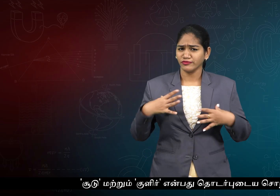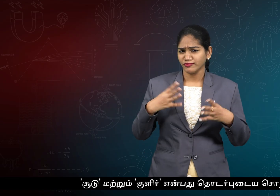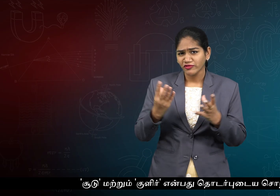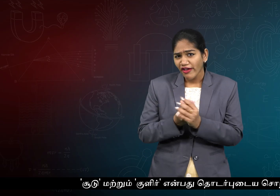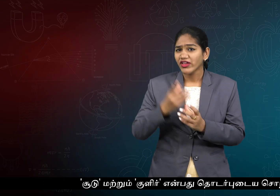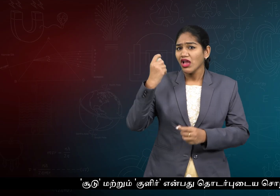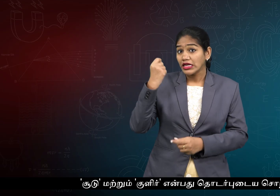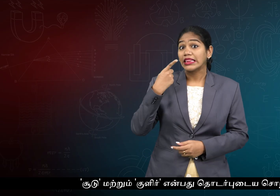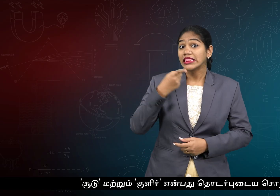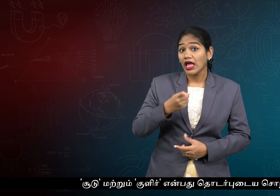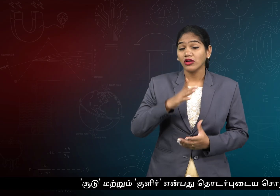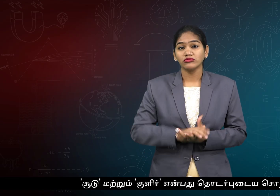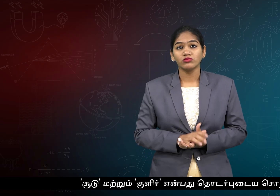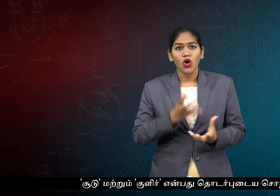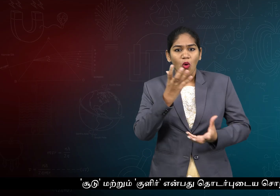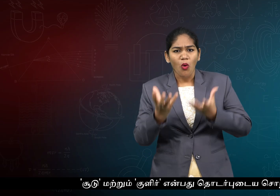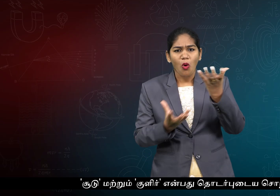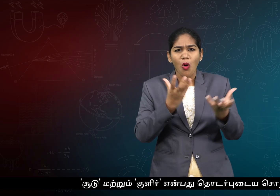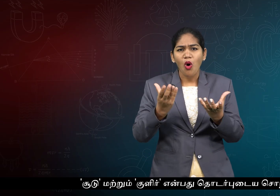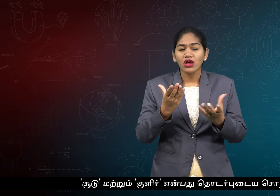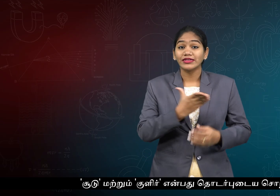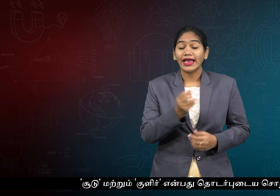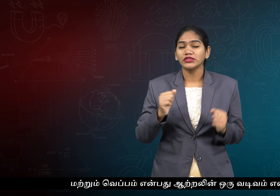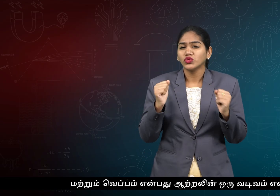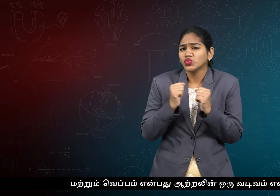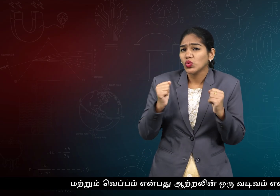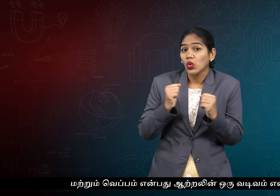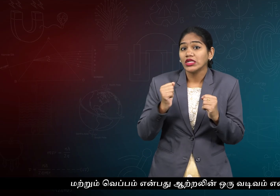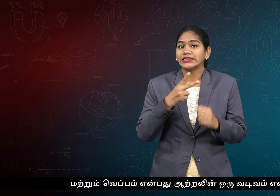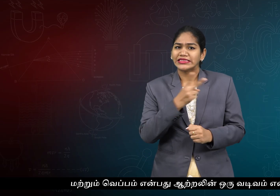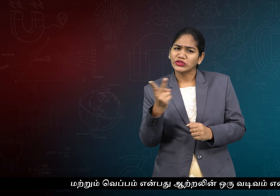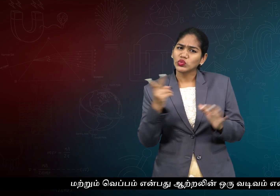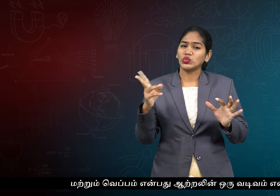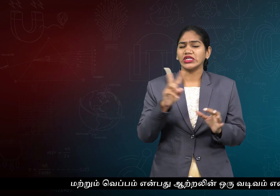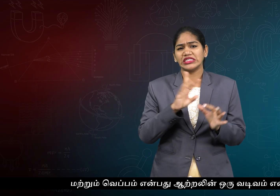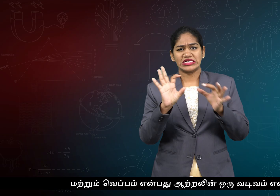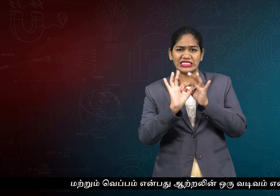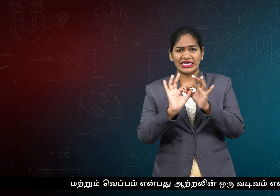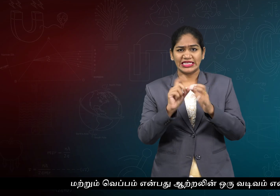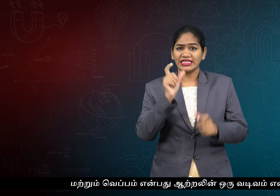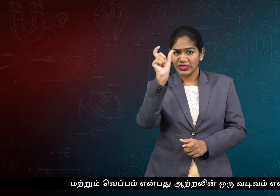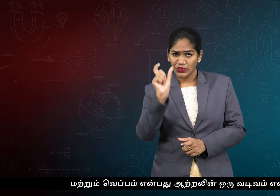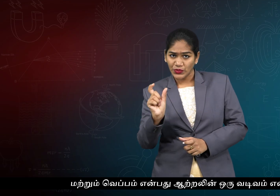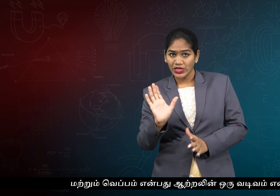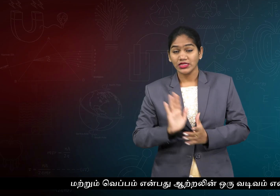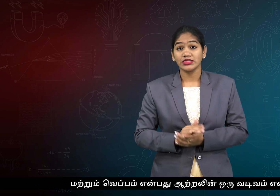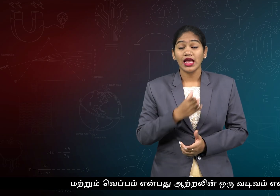சூடு மற்றும் குளிர் என்பது தொடர்புடைய சொற்கள் மற்றும் வெப்பம் என்பது ஆற்றலின் ஒரு வடிவம்